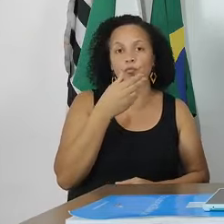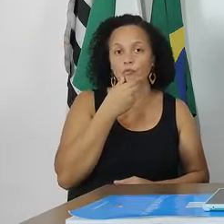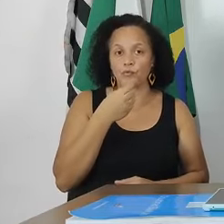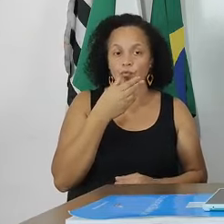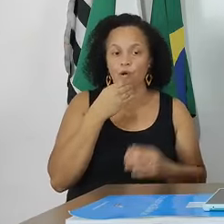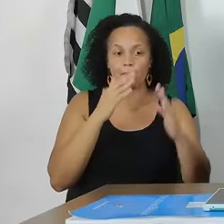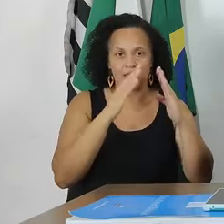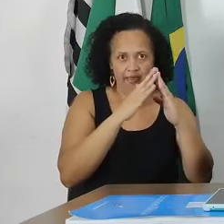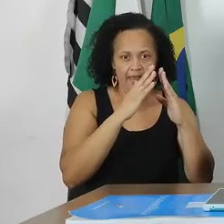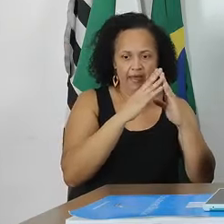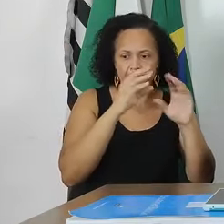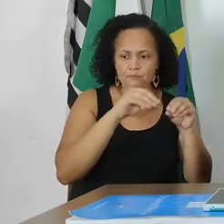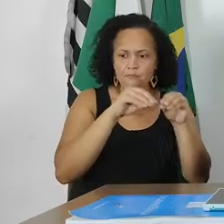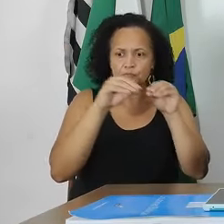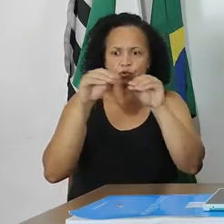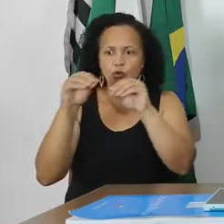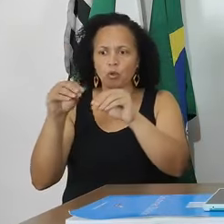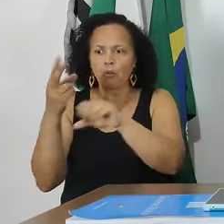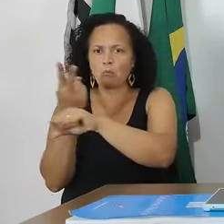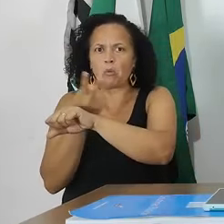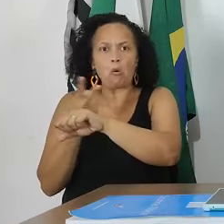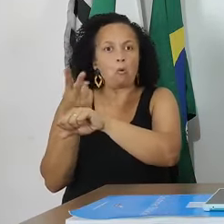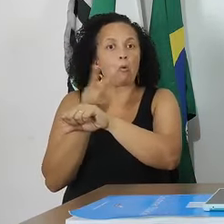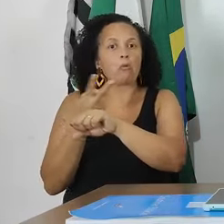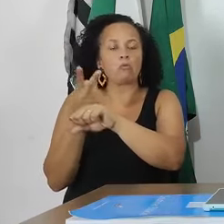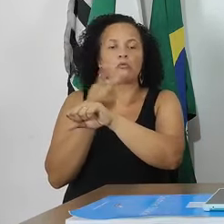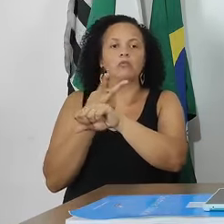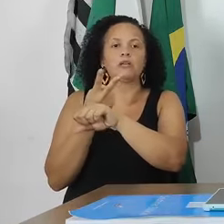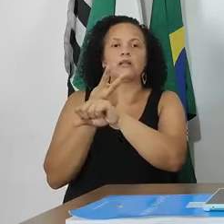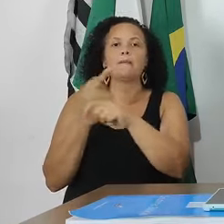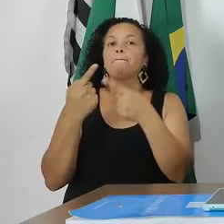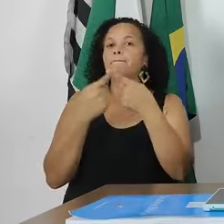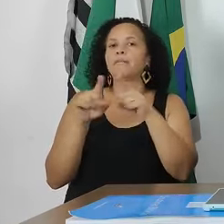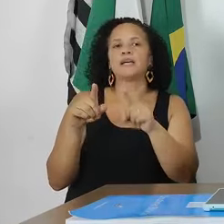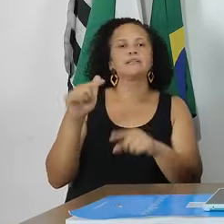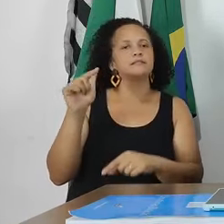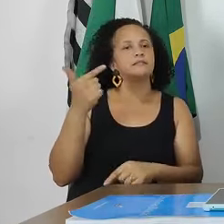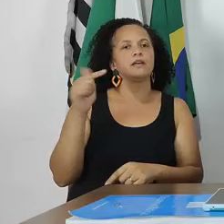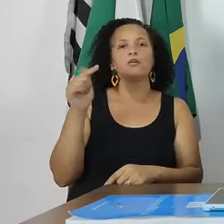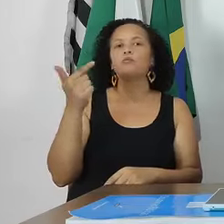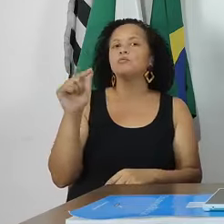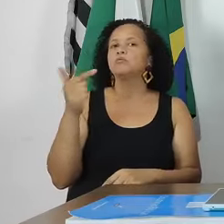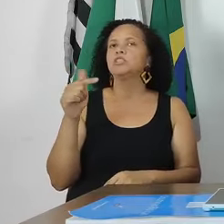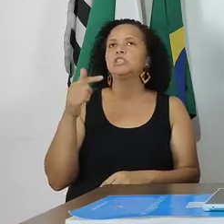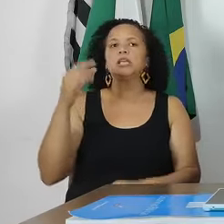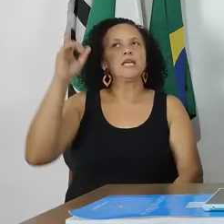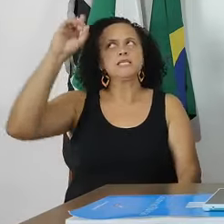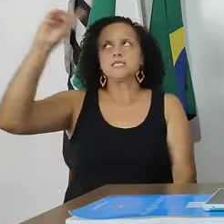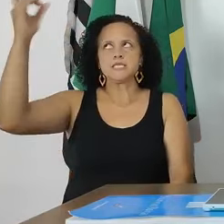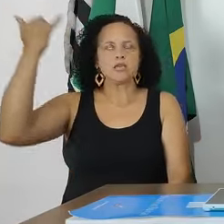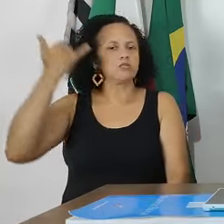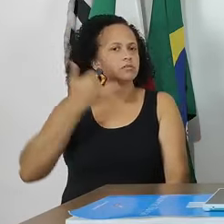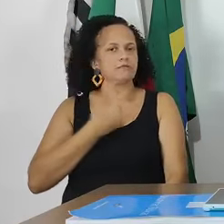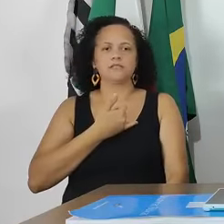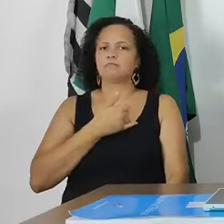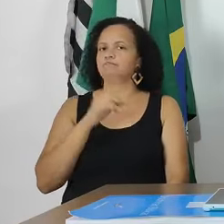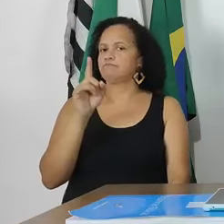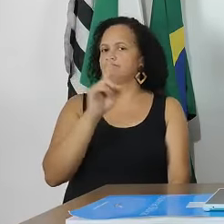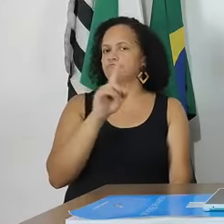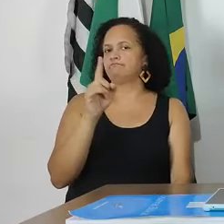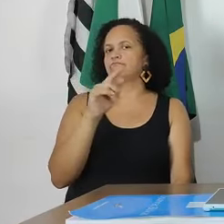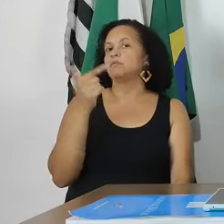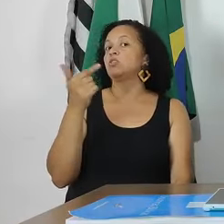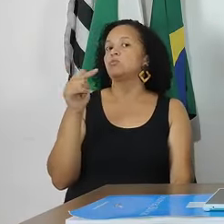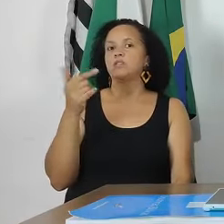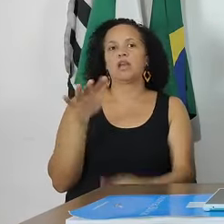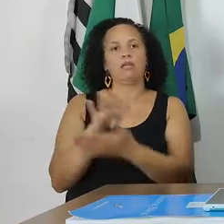Deus. E ele tomou uma decisão baseada no que ele ouviu. Olha o perigo.